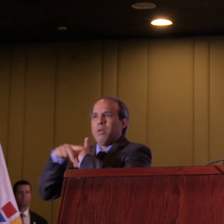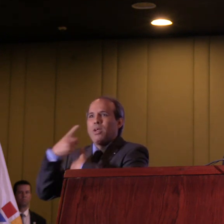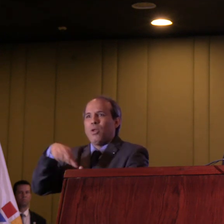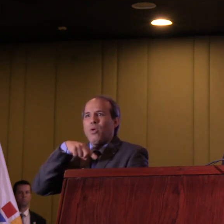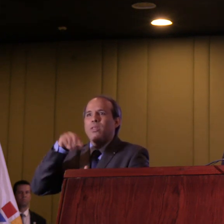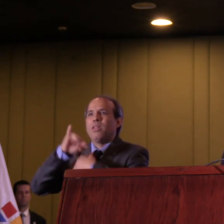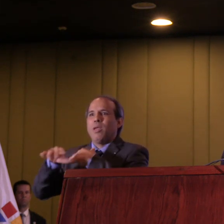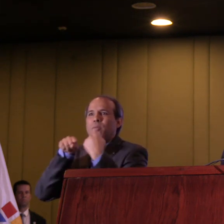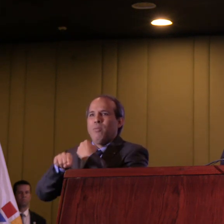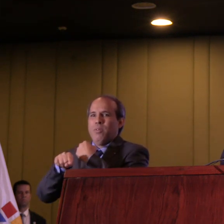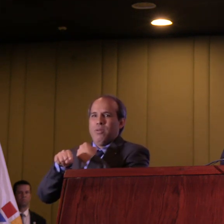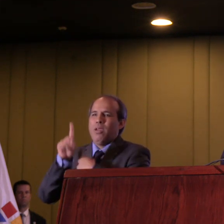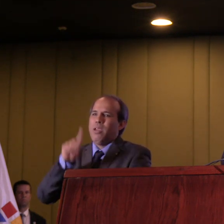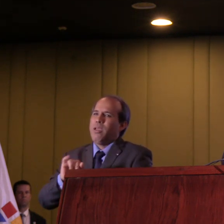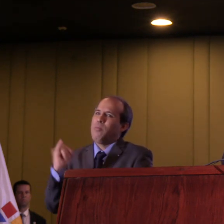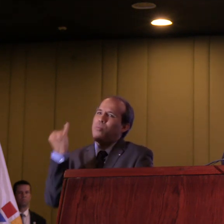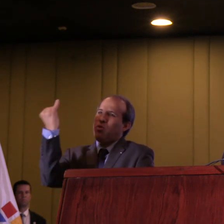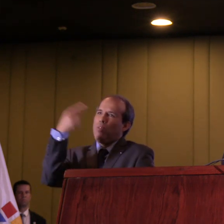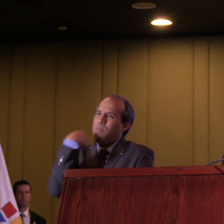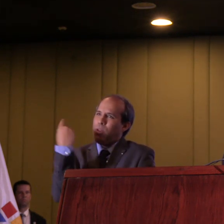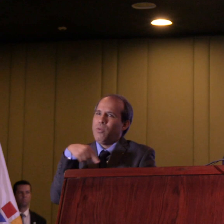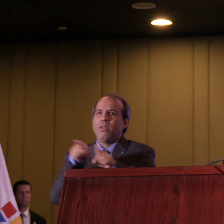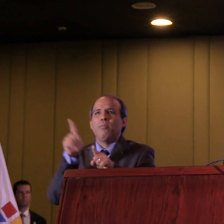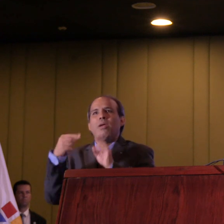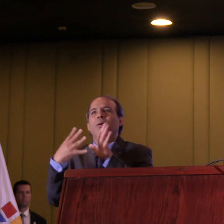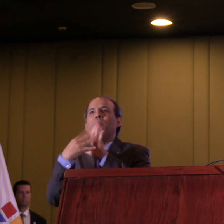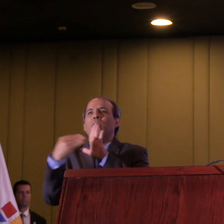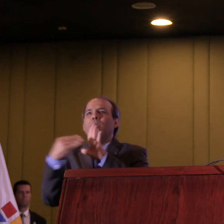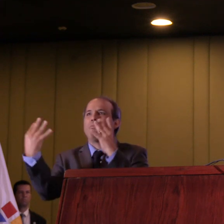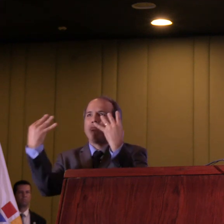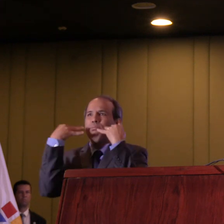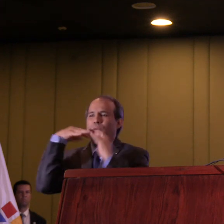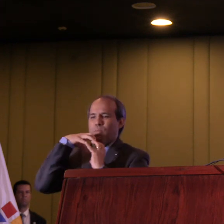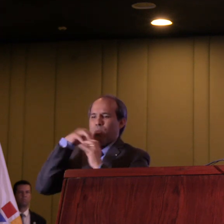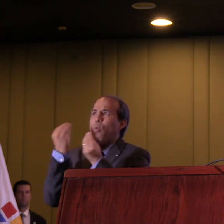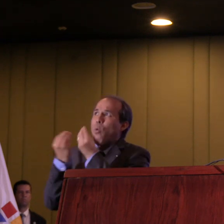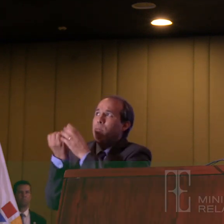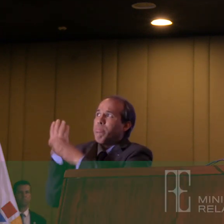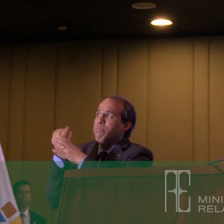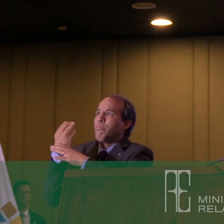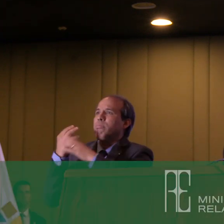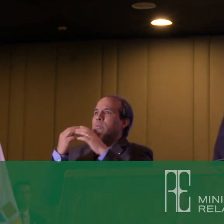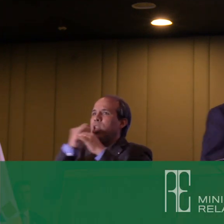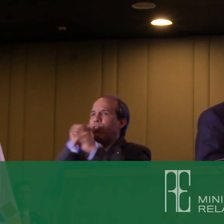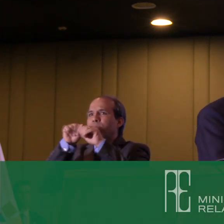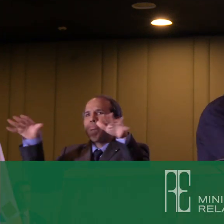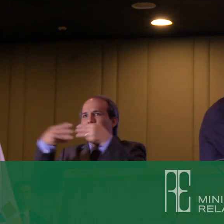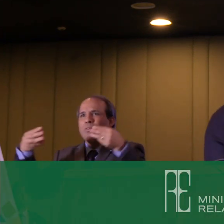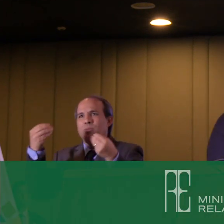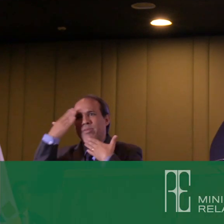Itaipu Binacional. Tão importante para nós e um exemplo para o mundo de geração de energia. Muito obrigado.